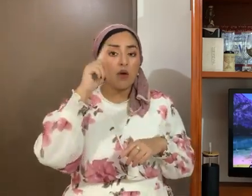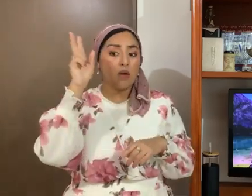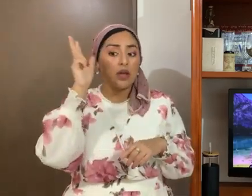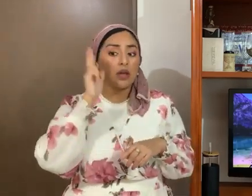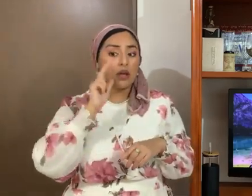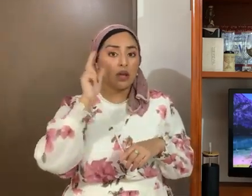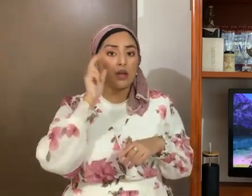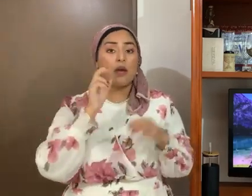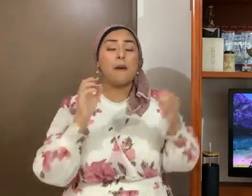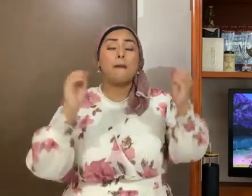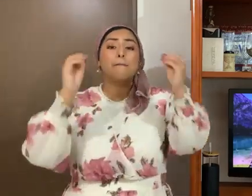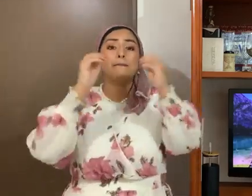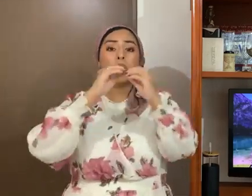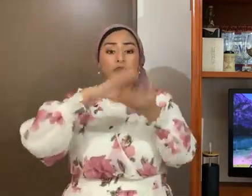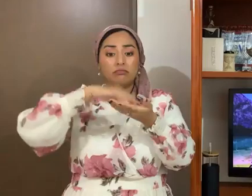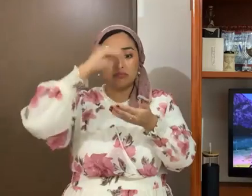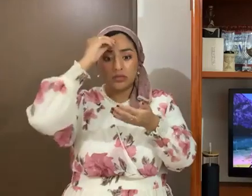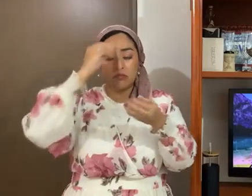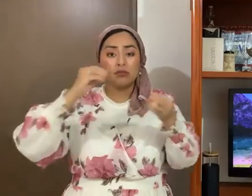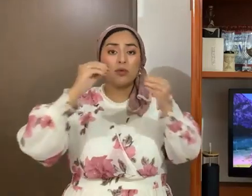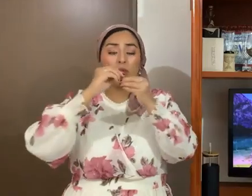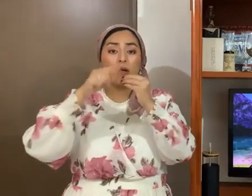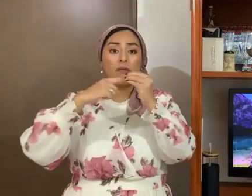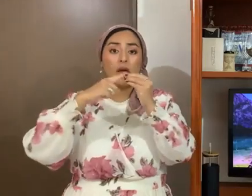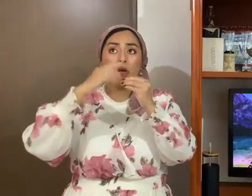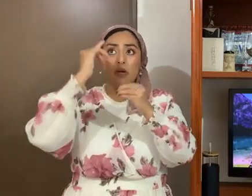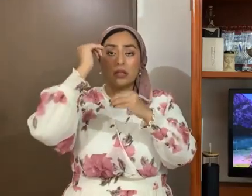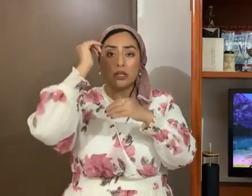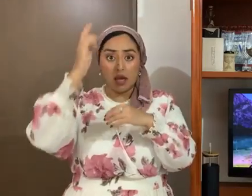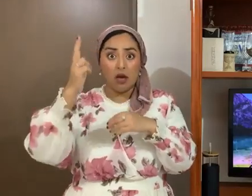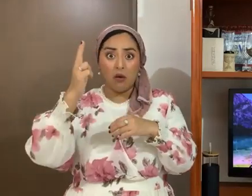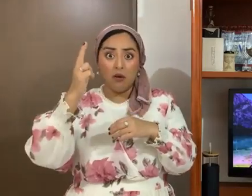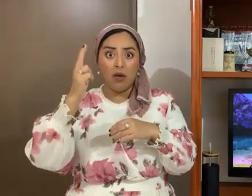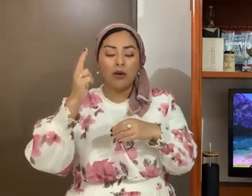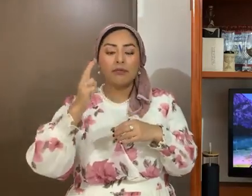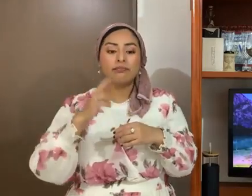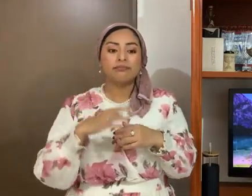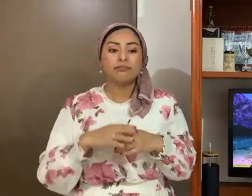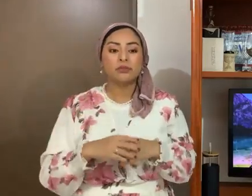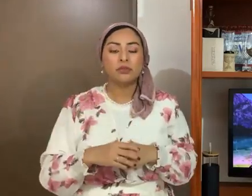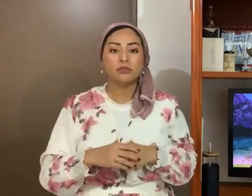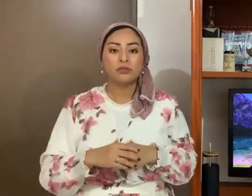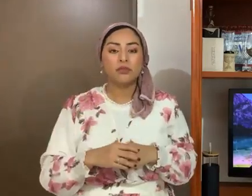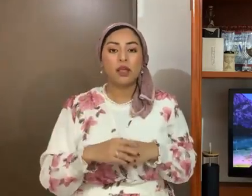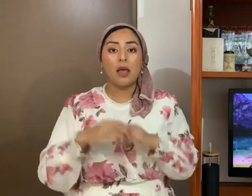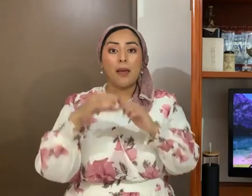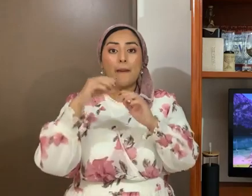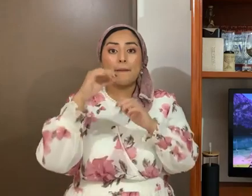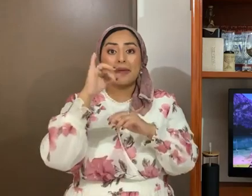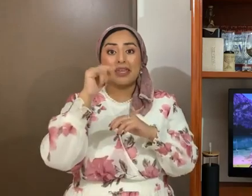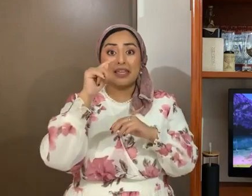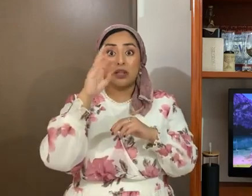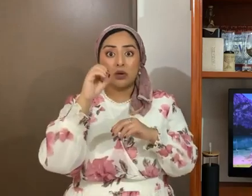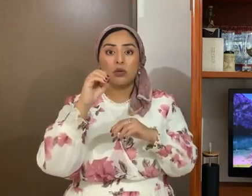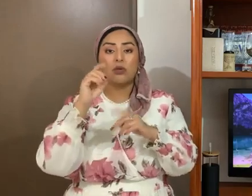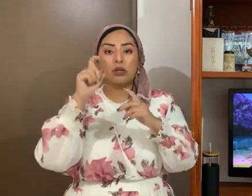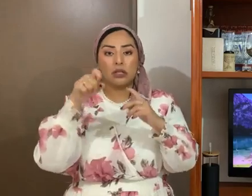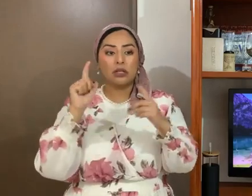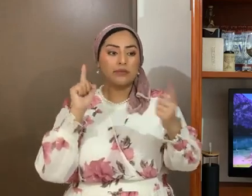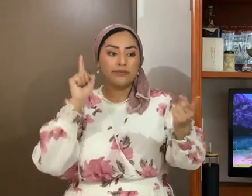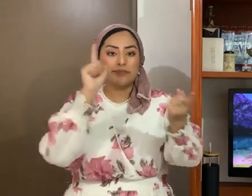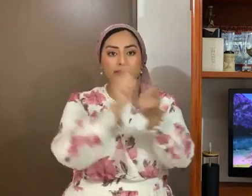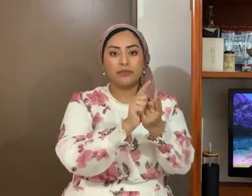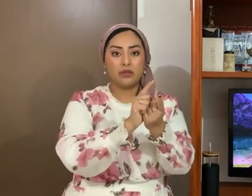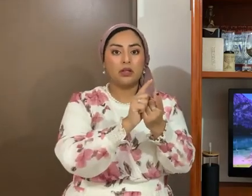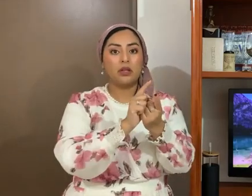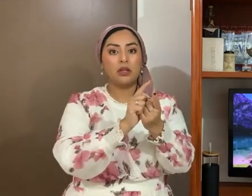escuchar más de Yahweh, para aprender de Moisés lo que había hecho el Eterno con ellos, tenía que acudir mientras estaban en